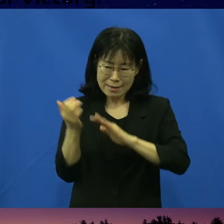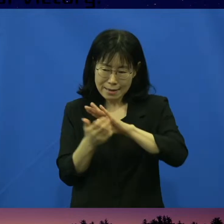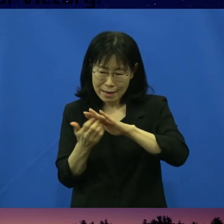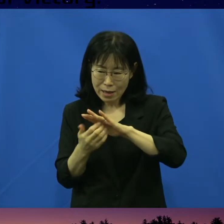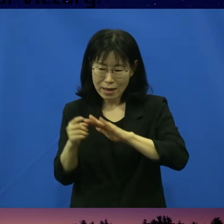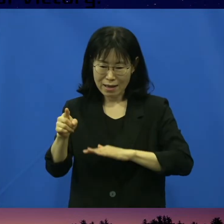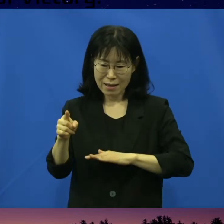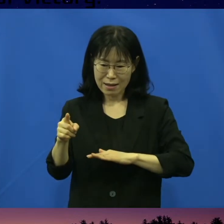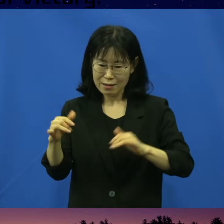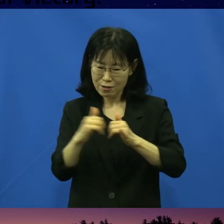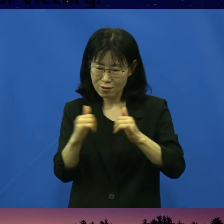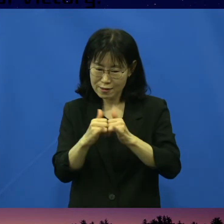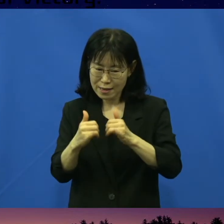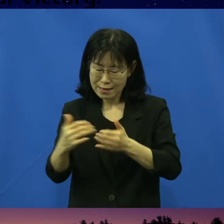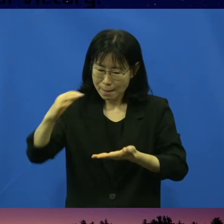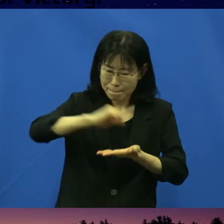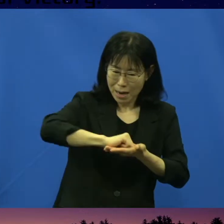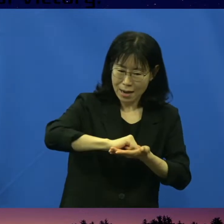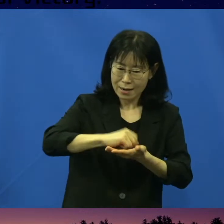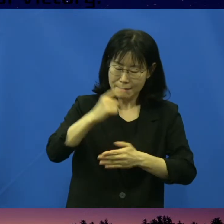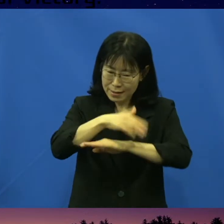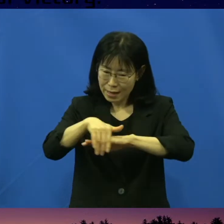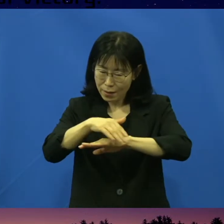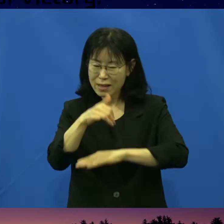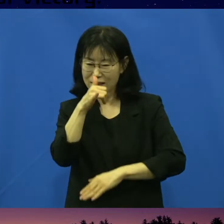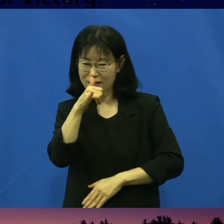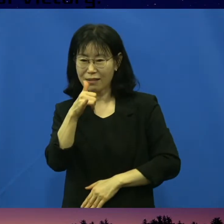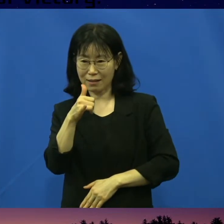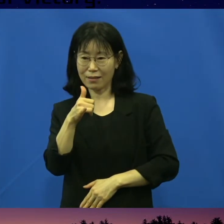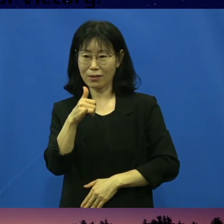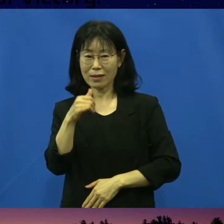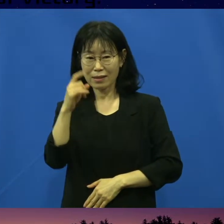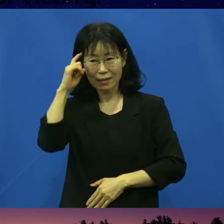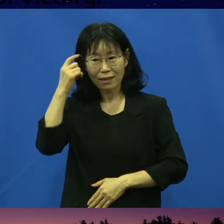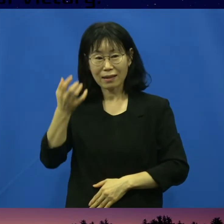줄 알라 하니라. 왜 이 얘기를 하는 거죠? 옷을 막 찢고 막.